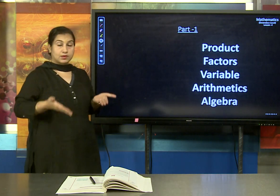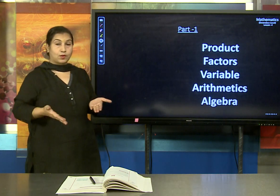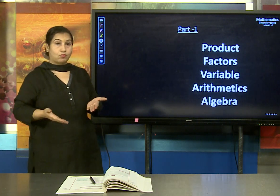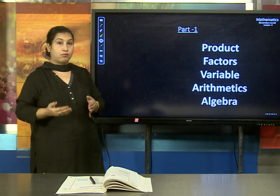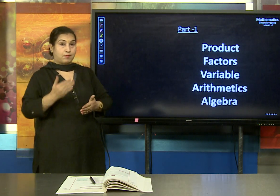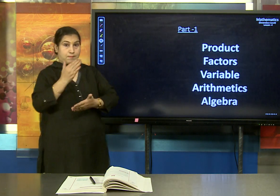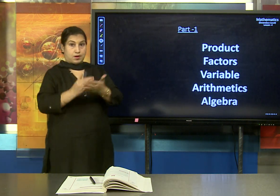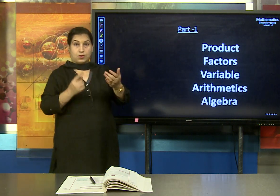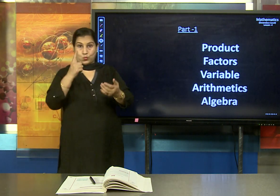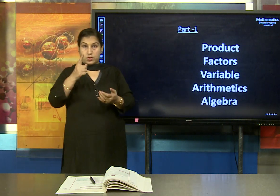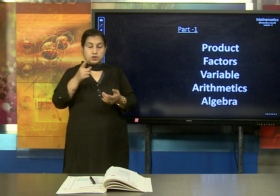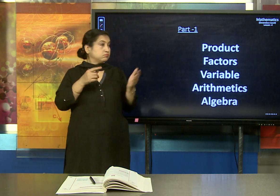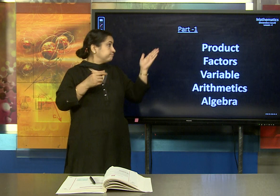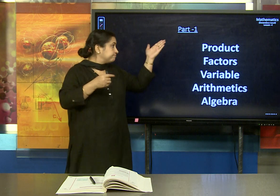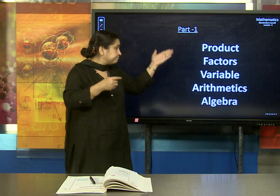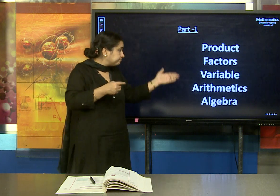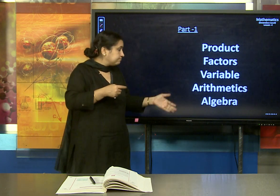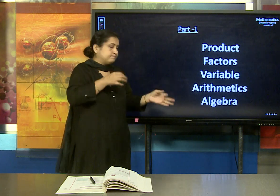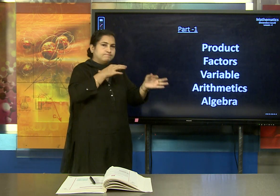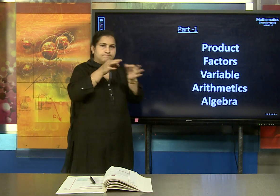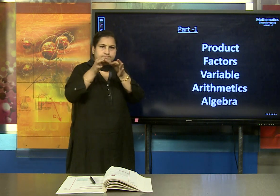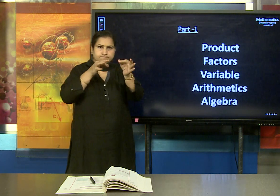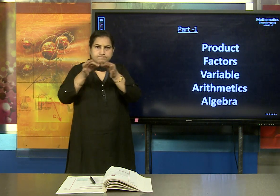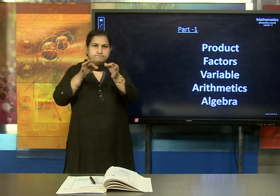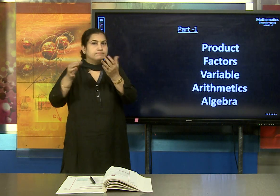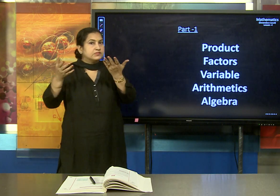पार्ट 1 में हम इन शब्दों को समझा चुके हैं।